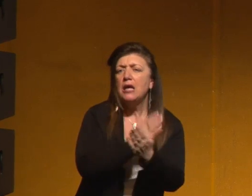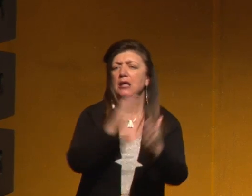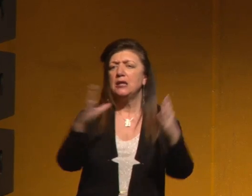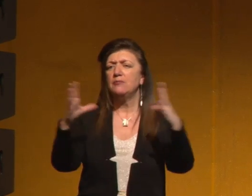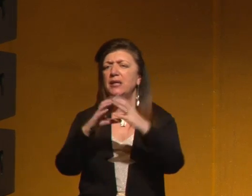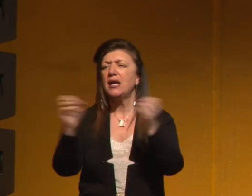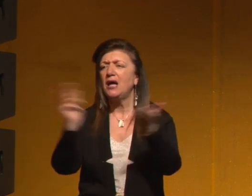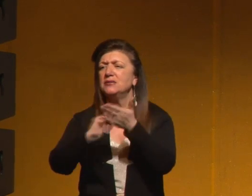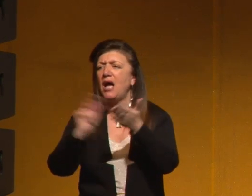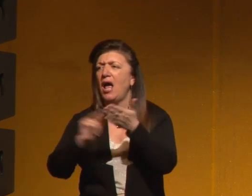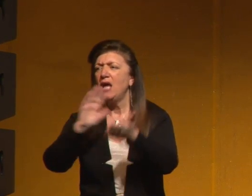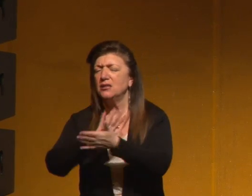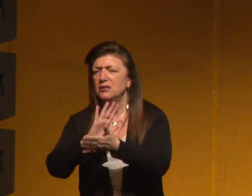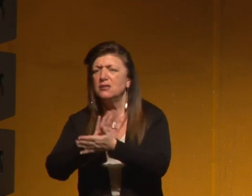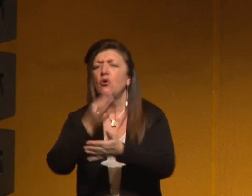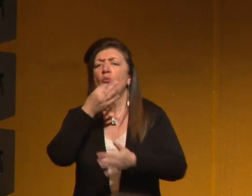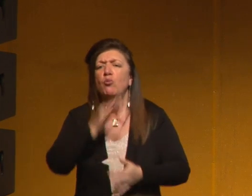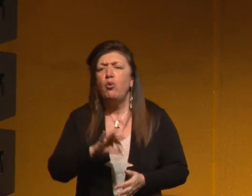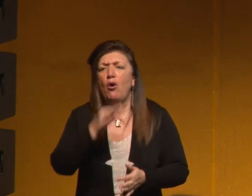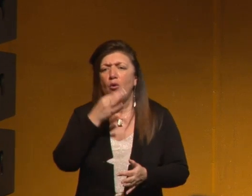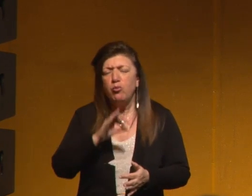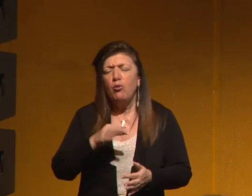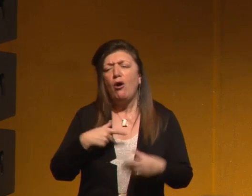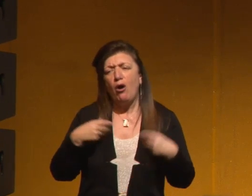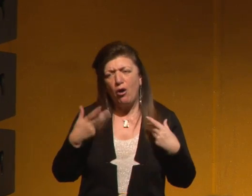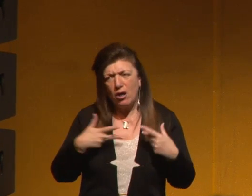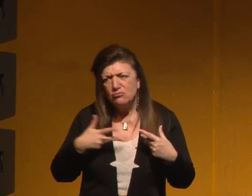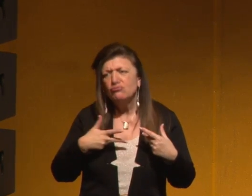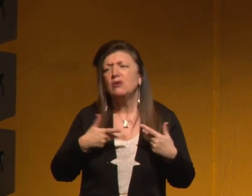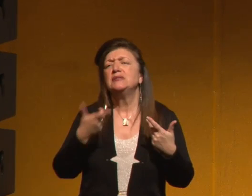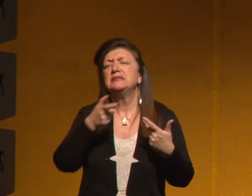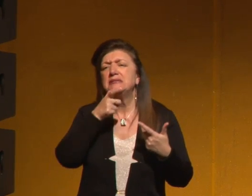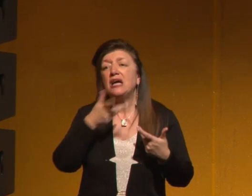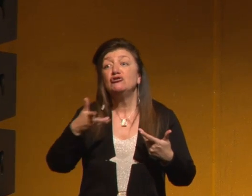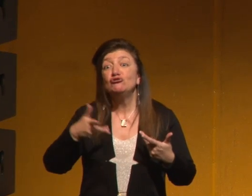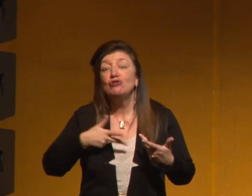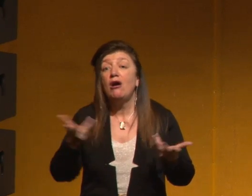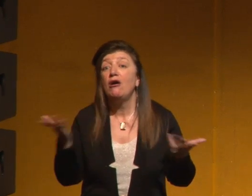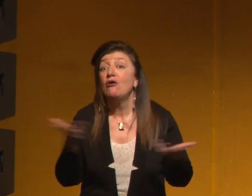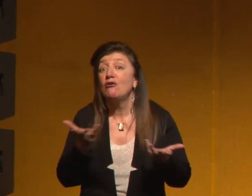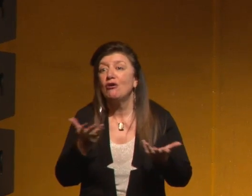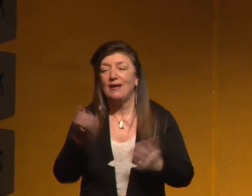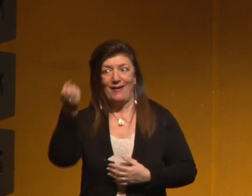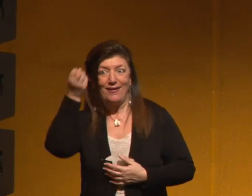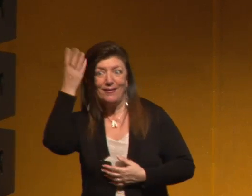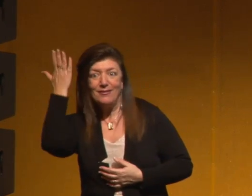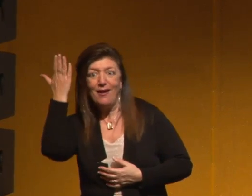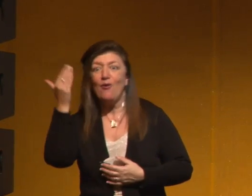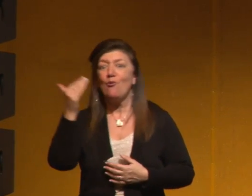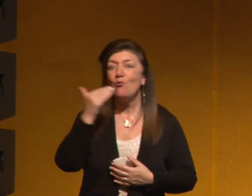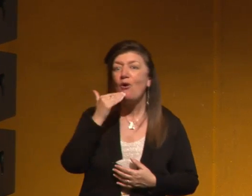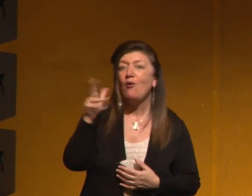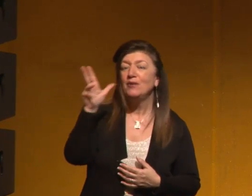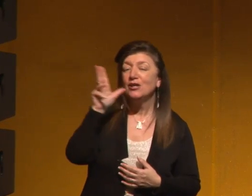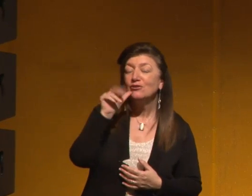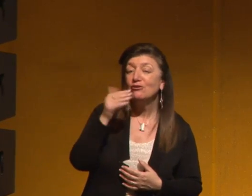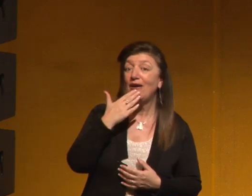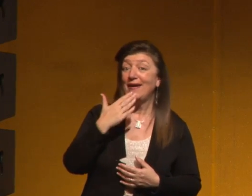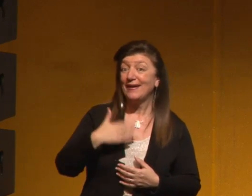esistere solo se hanno intorno idee contenuti donne e uomini capaci di credere nella libertà nell'eguaglianza